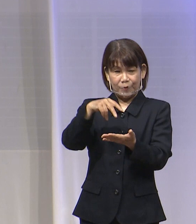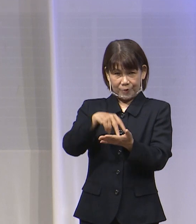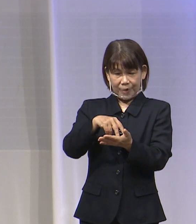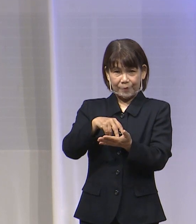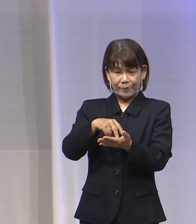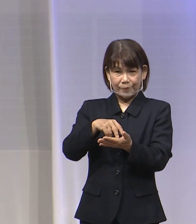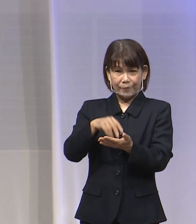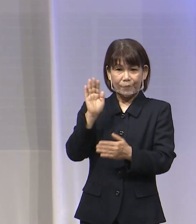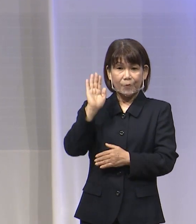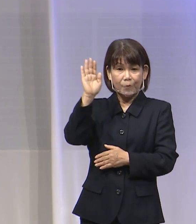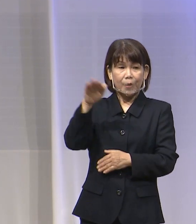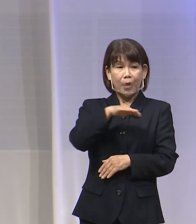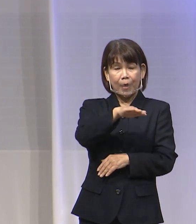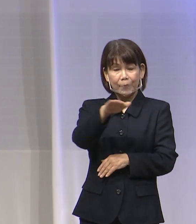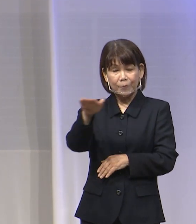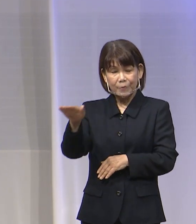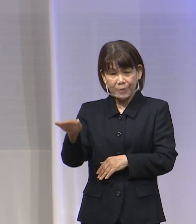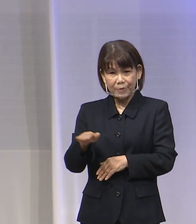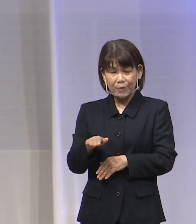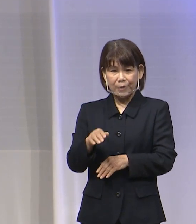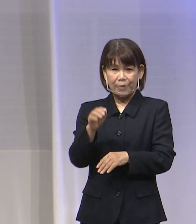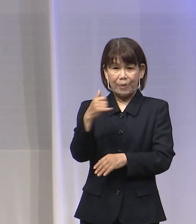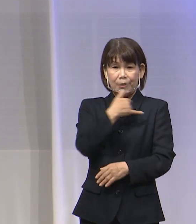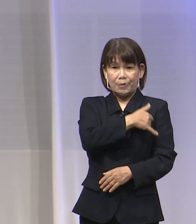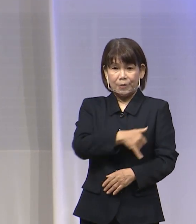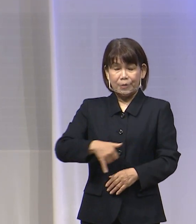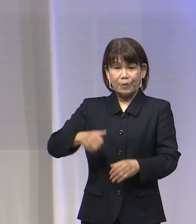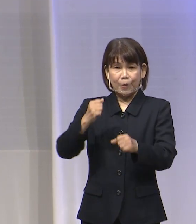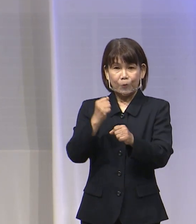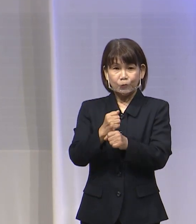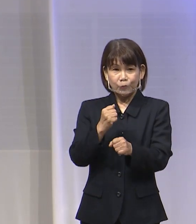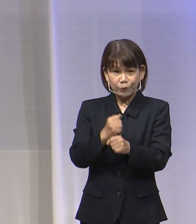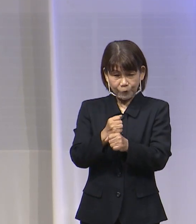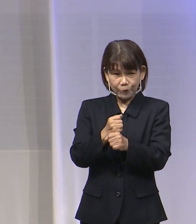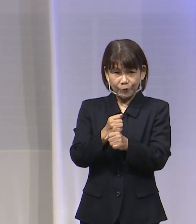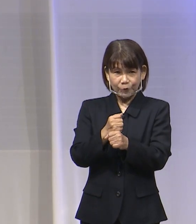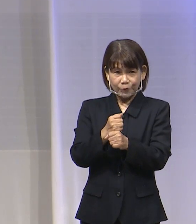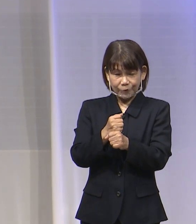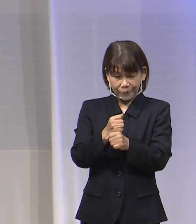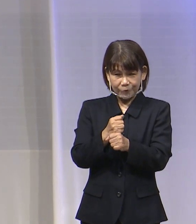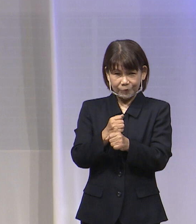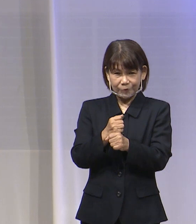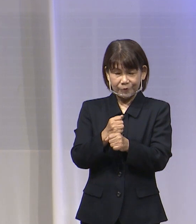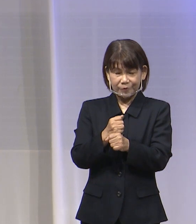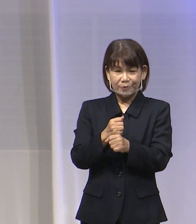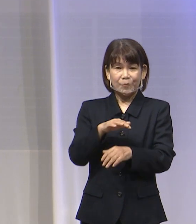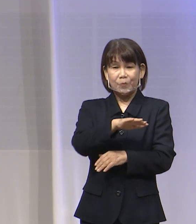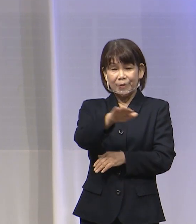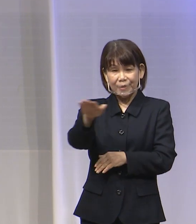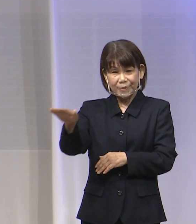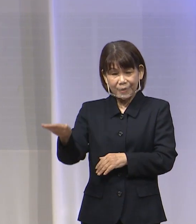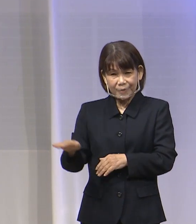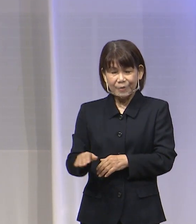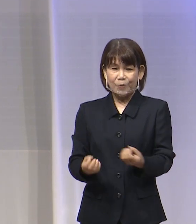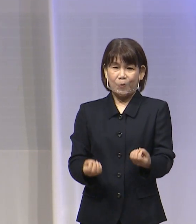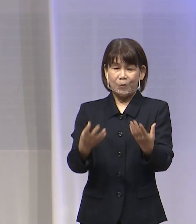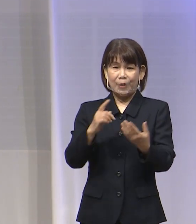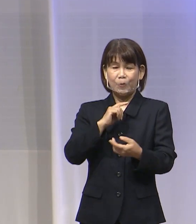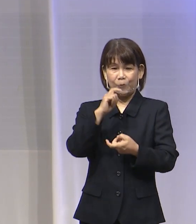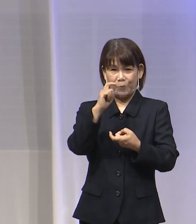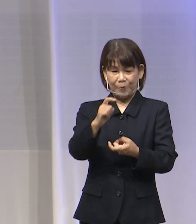いく作り上げていく皆さんに穴向けのことばとして贈りたいと思い